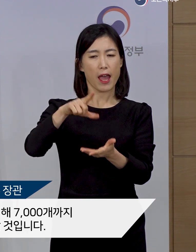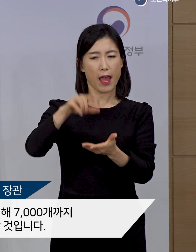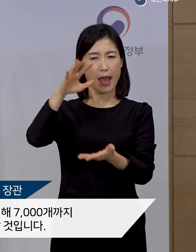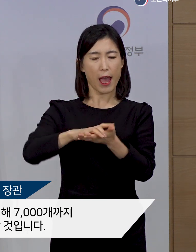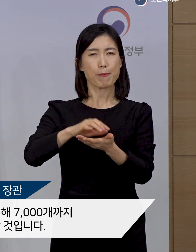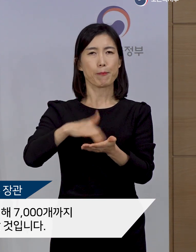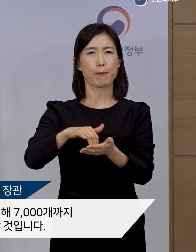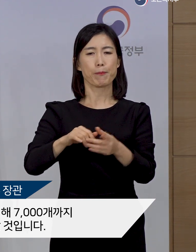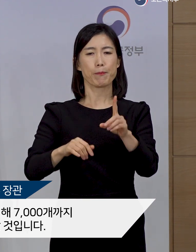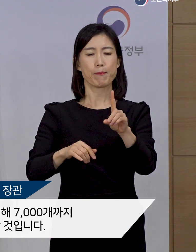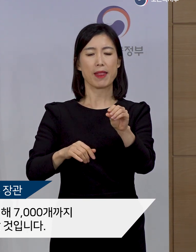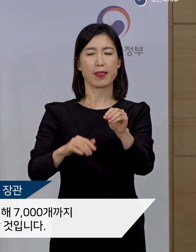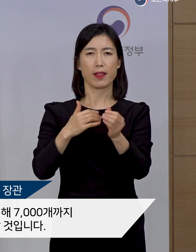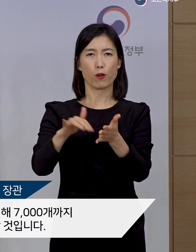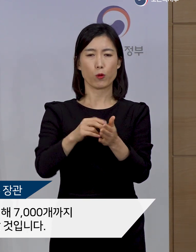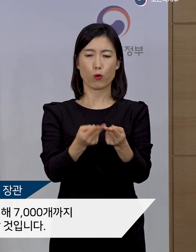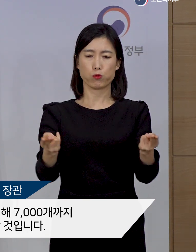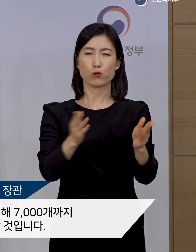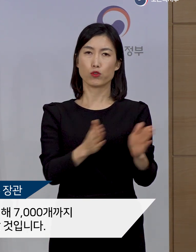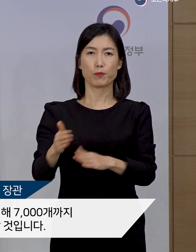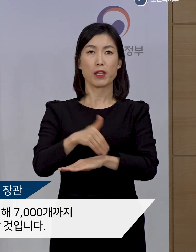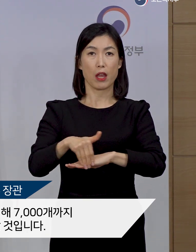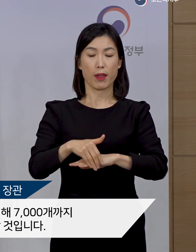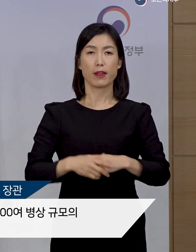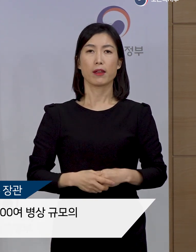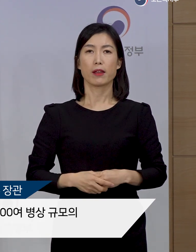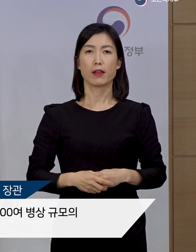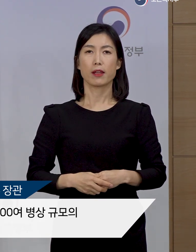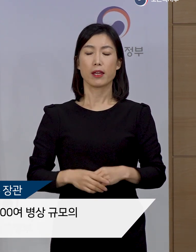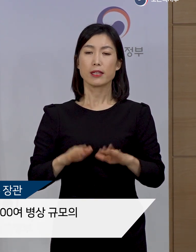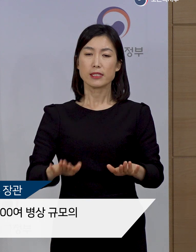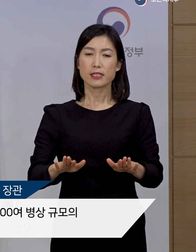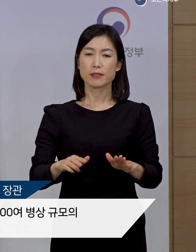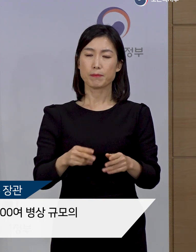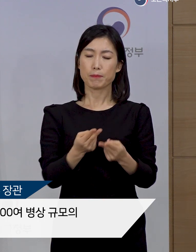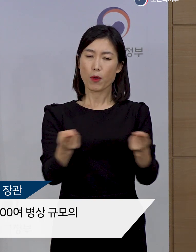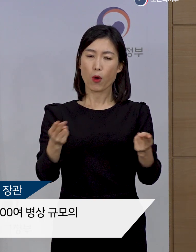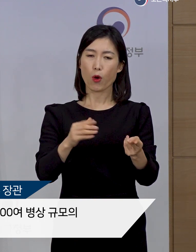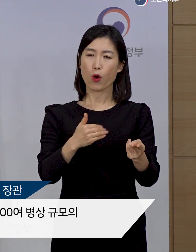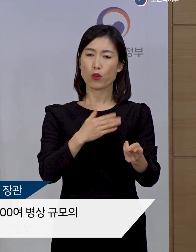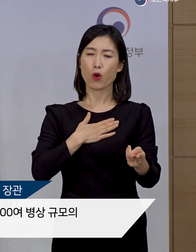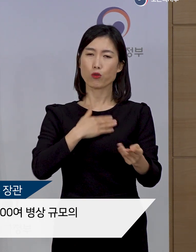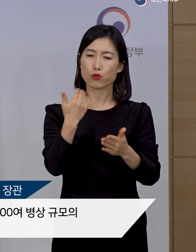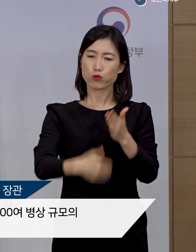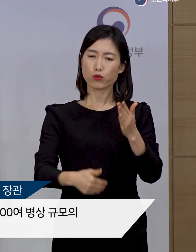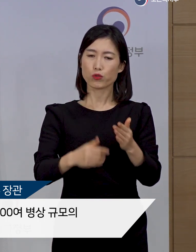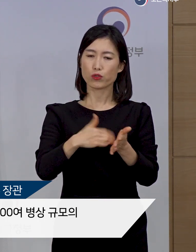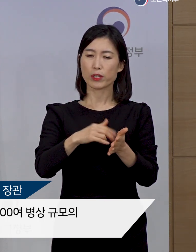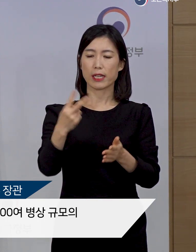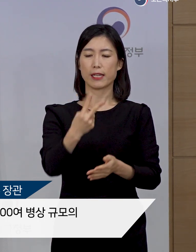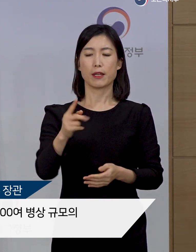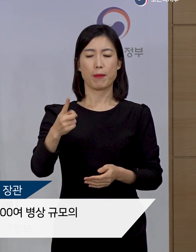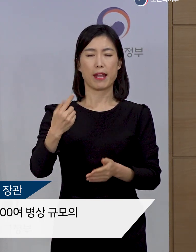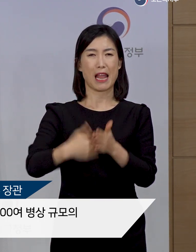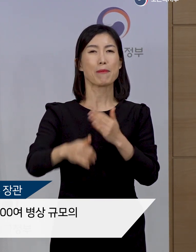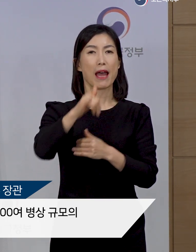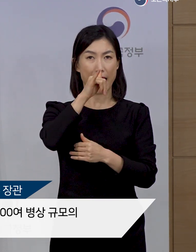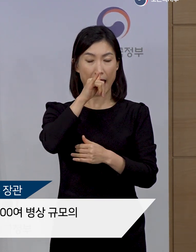명 정원 규모를 운영할 것입니다. 현재 여유 병상이 2,100여 개 있으며 이에